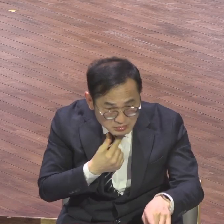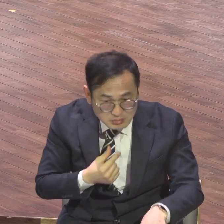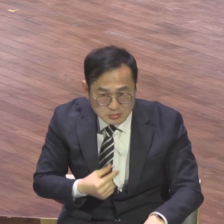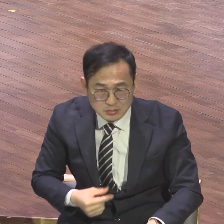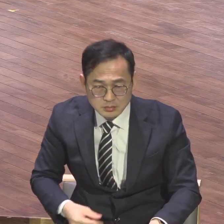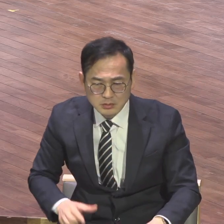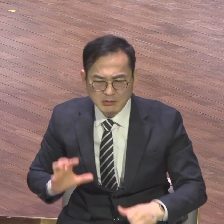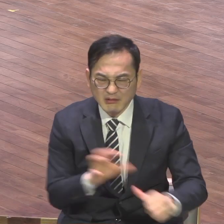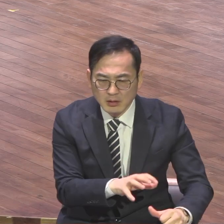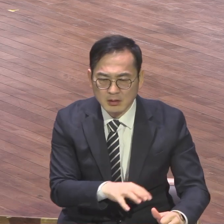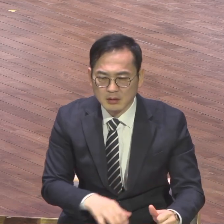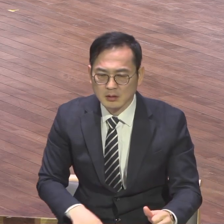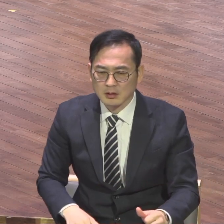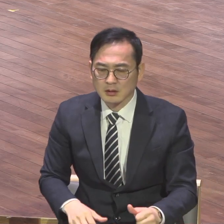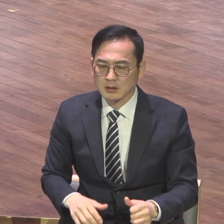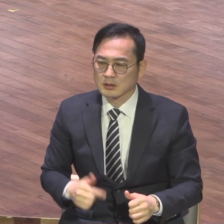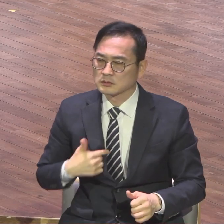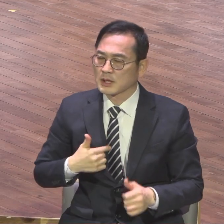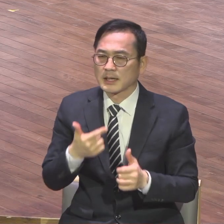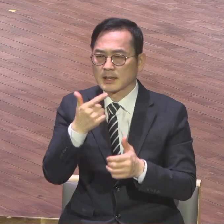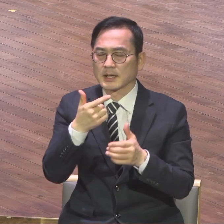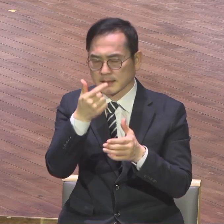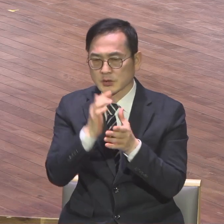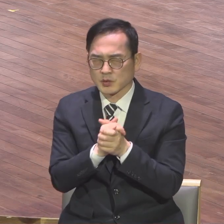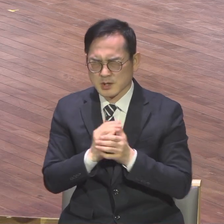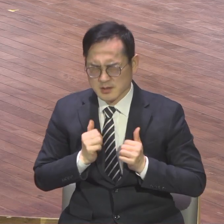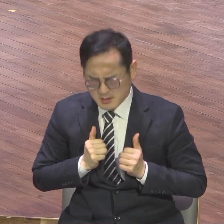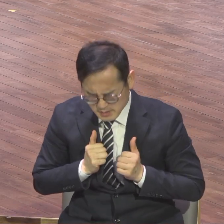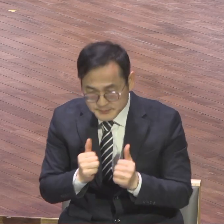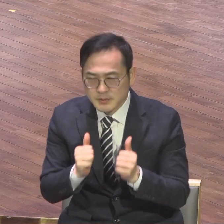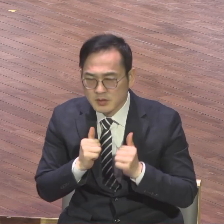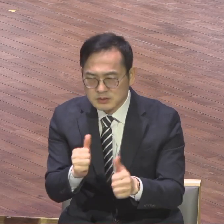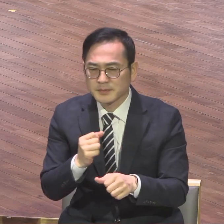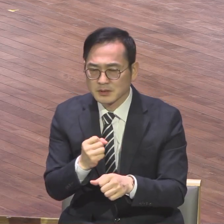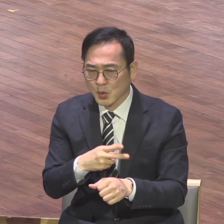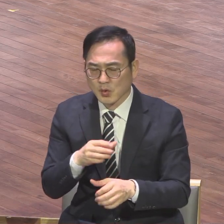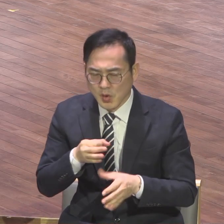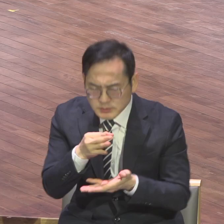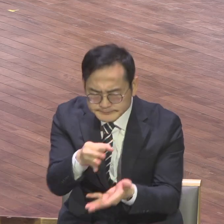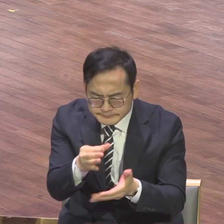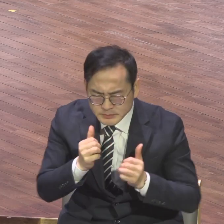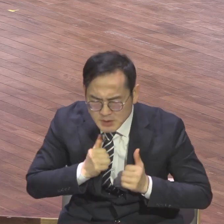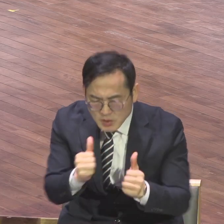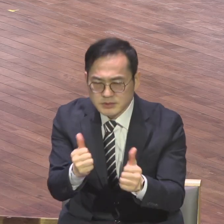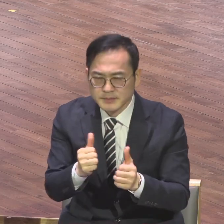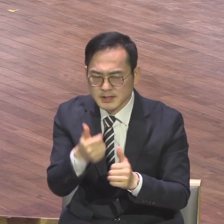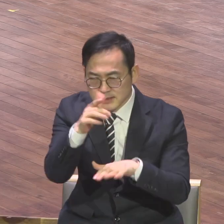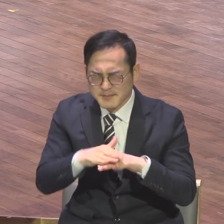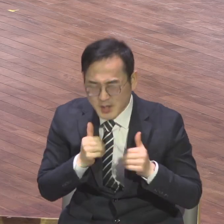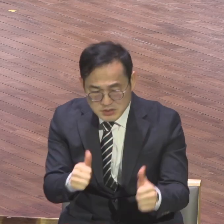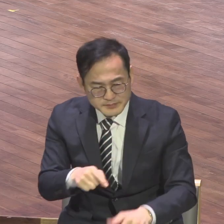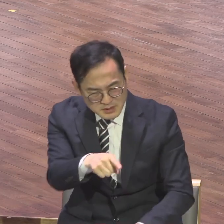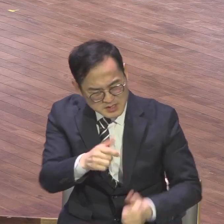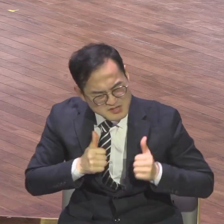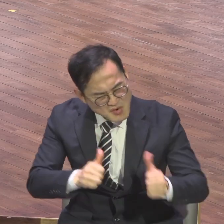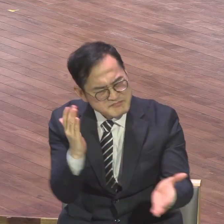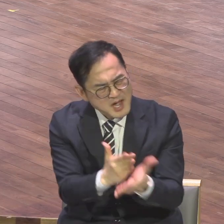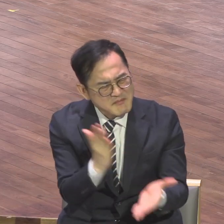다 죽여버려요. 일반 교회들 그랬습니다. 진짜로 그랬습니다. 다락방하는 교회가 그랬다니까.